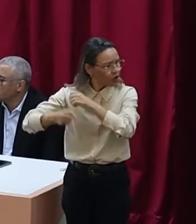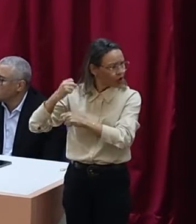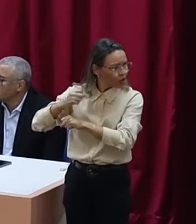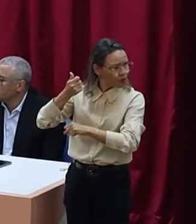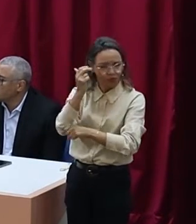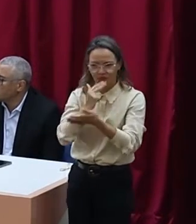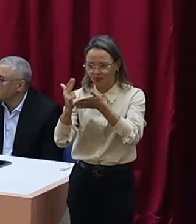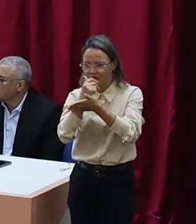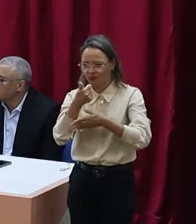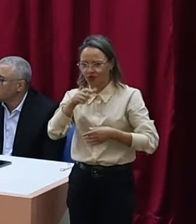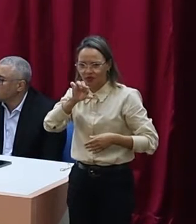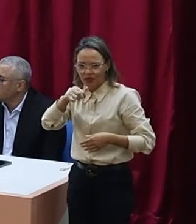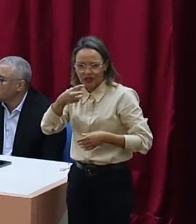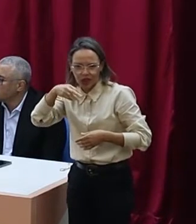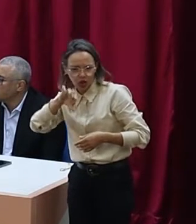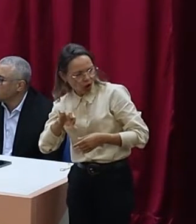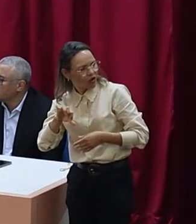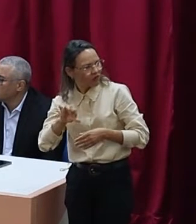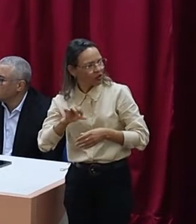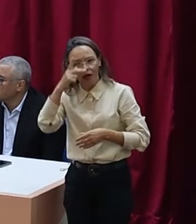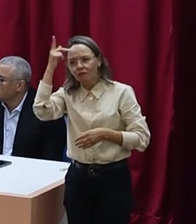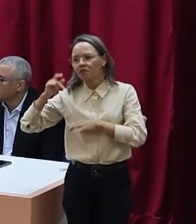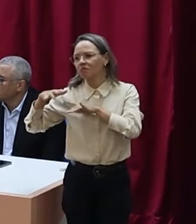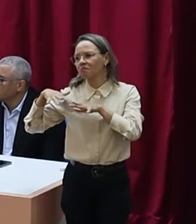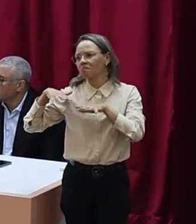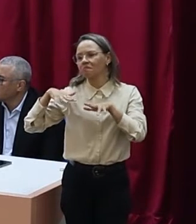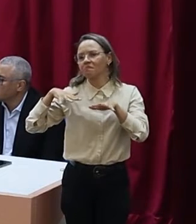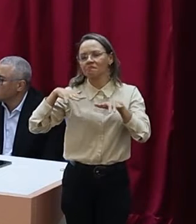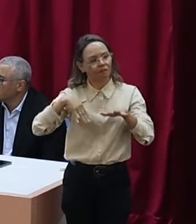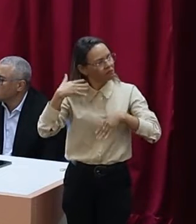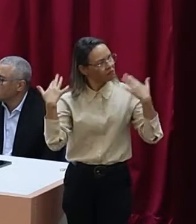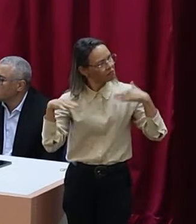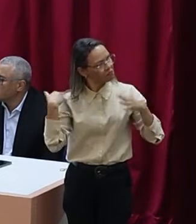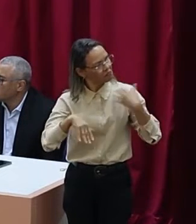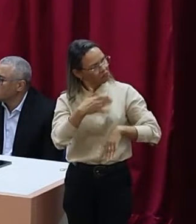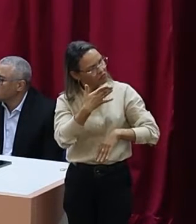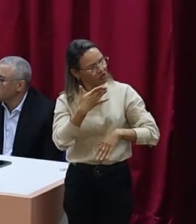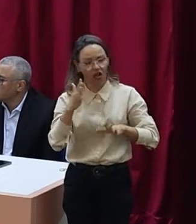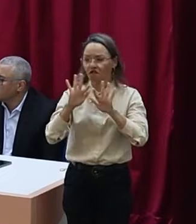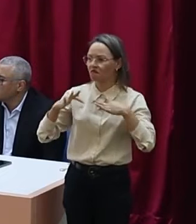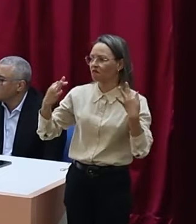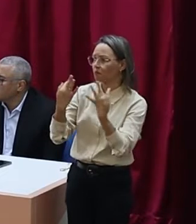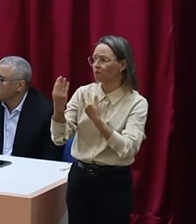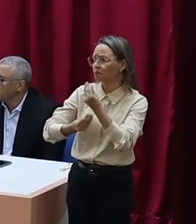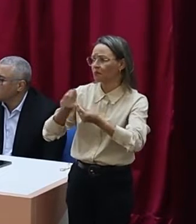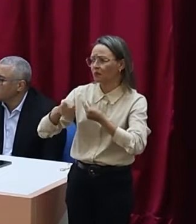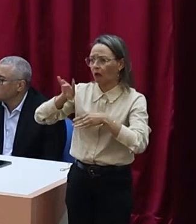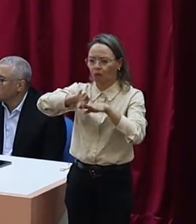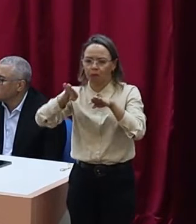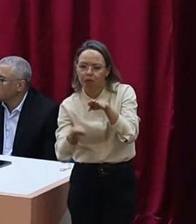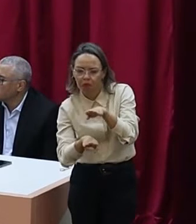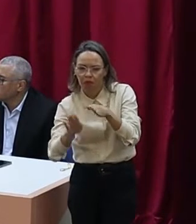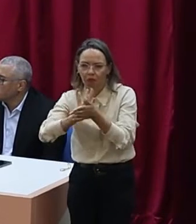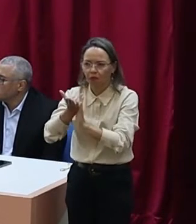né, um funcionário a passeio com sua família, em que a gente vê a hierarquização e essa questão de como a diferença